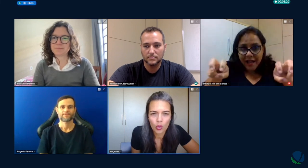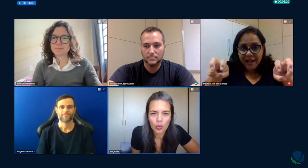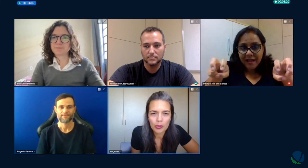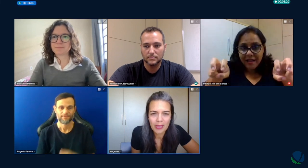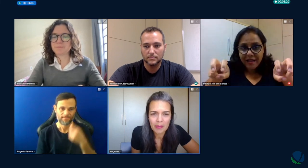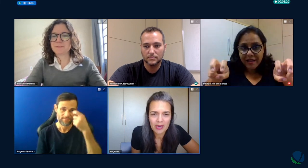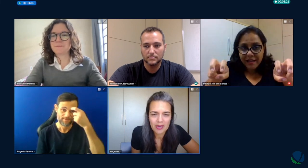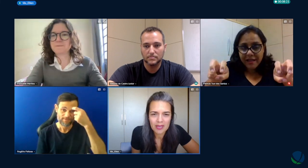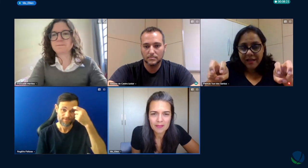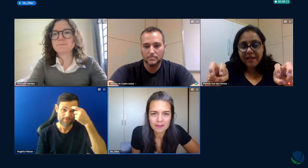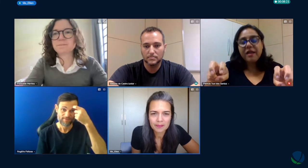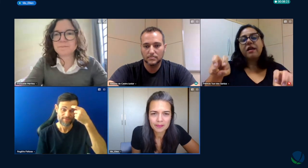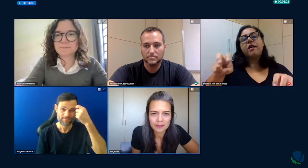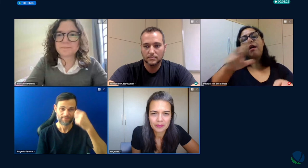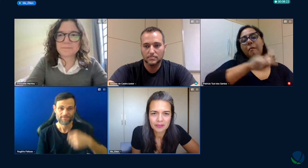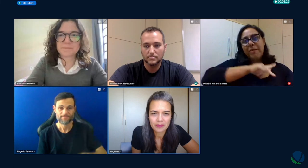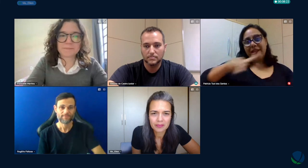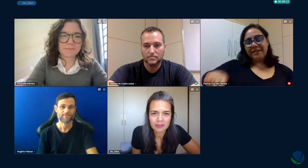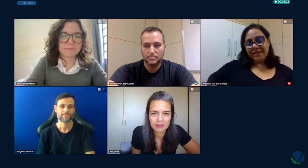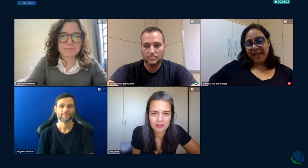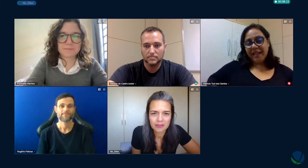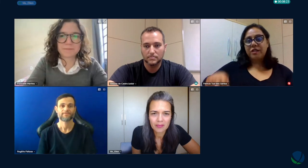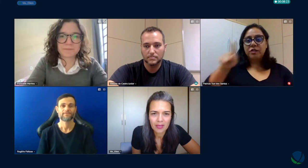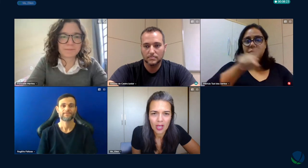O grupo da banca,